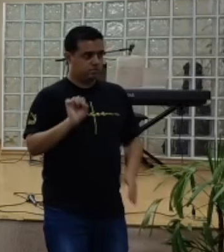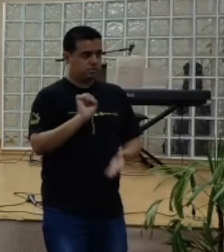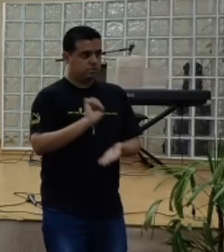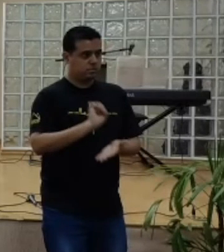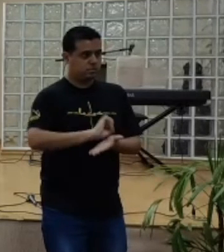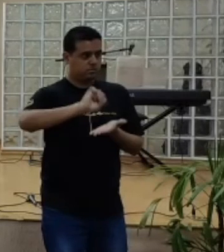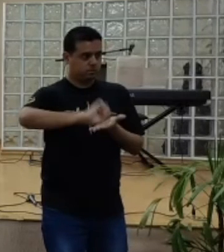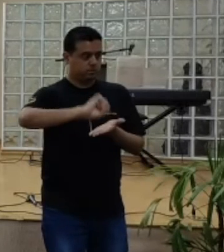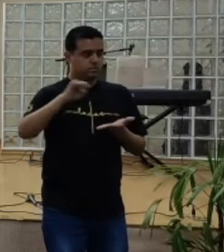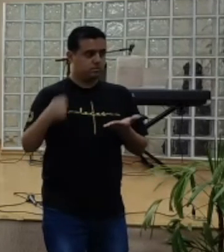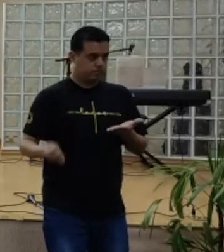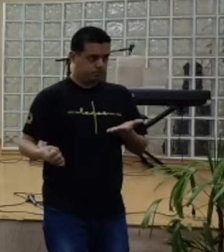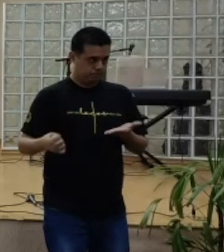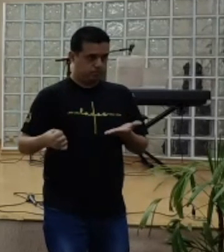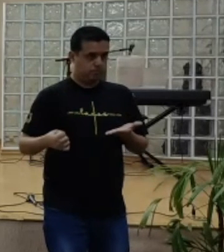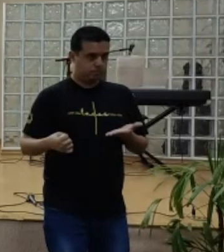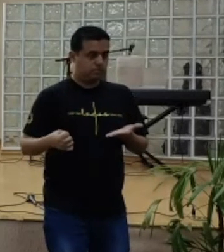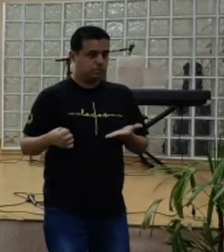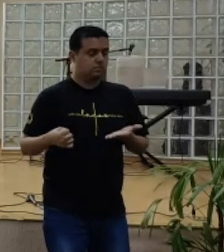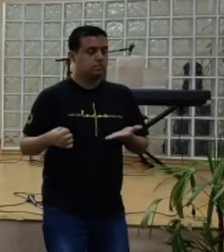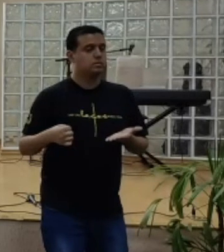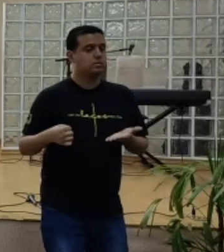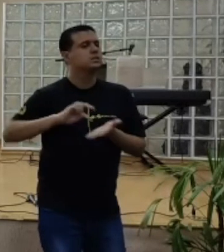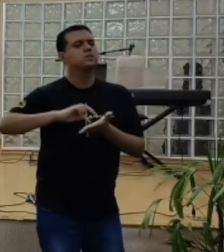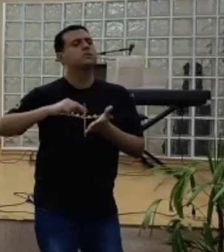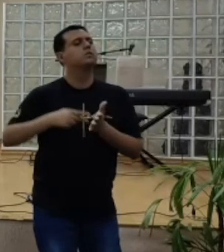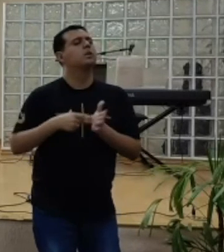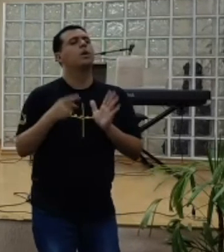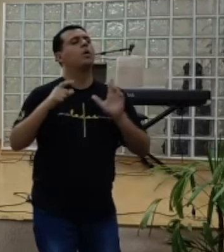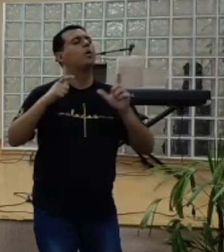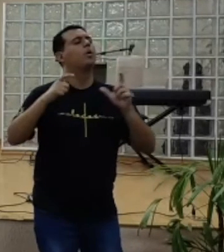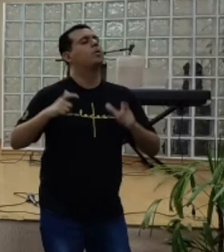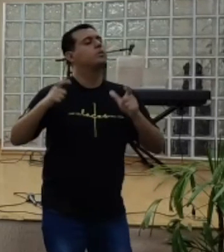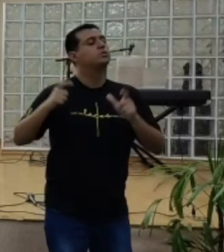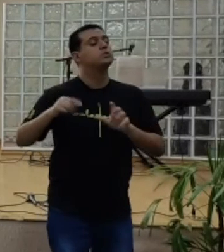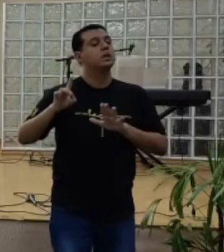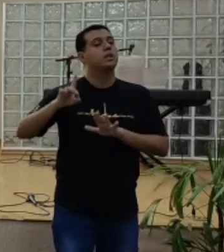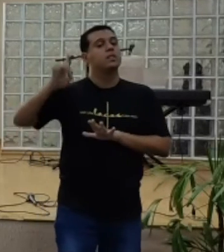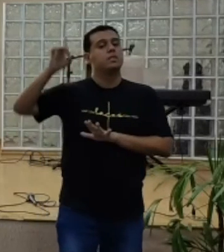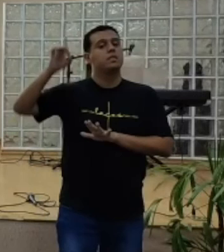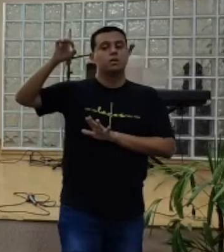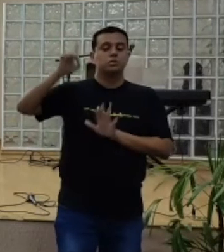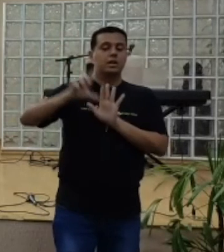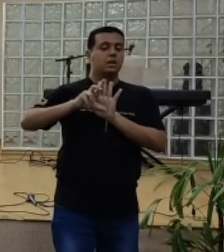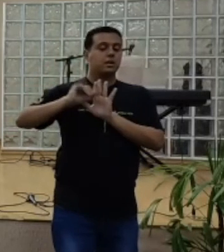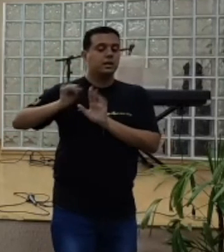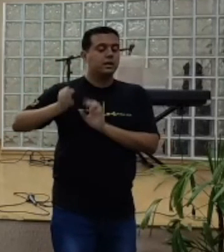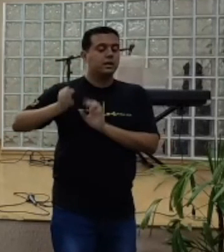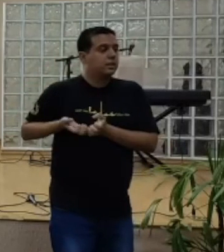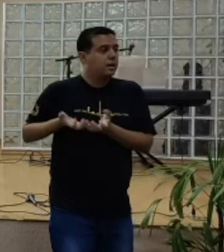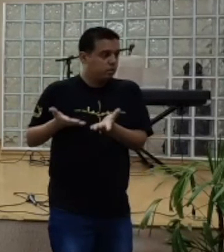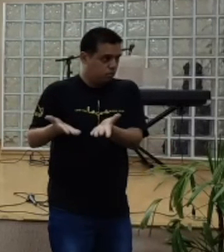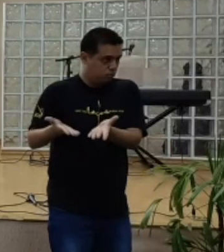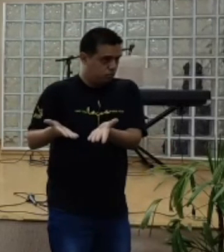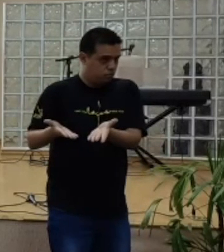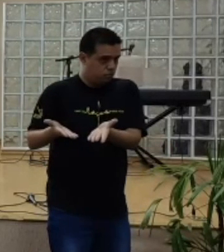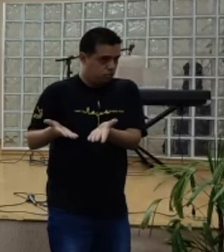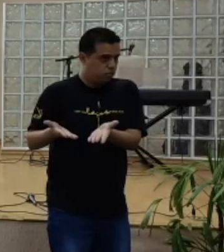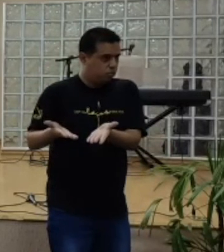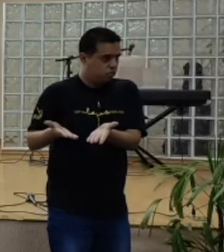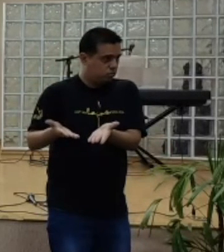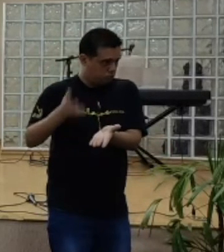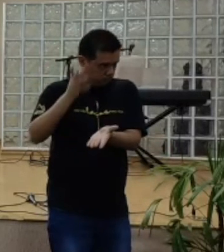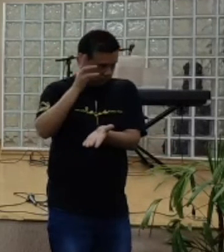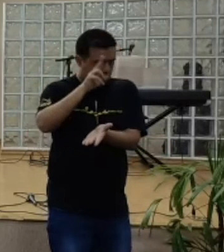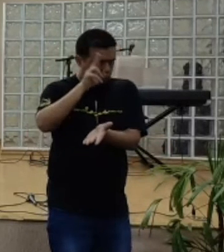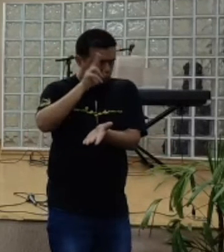deu a lei. Então, a gente precisa conhecer, às vezes, para ler o Novo Testamento, um pouco de geografia do